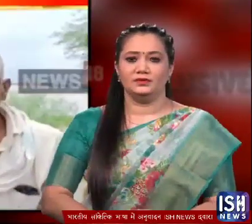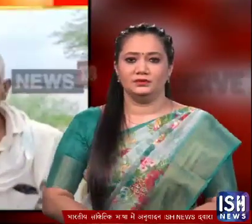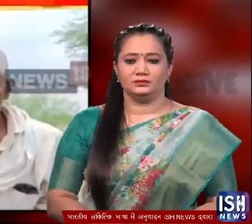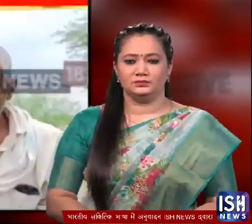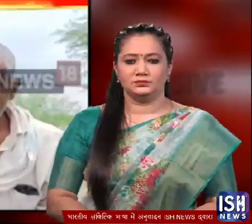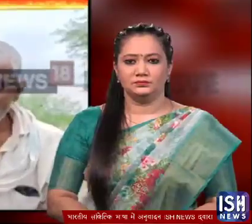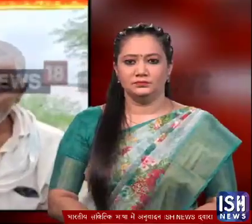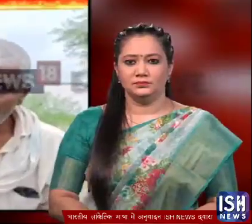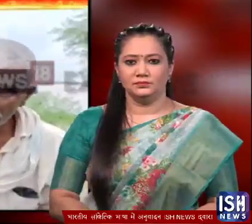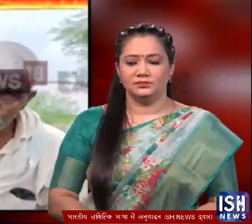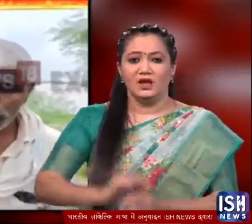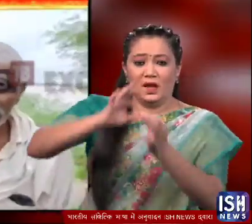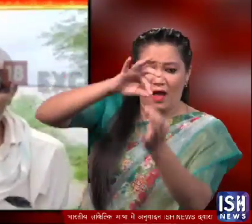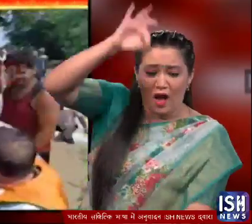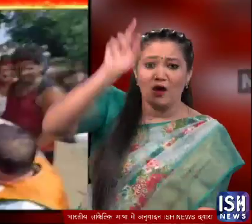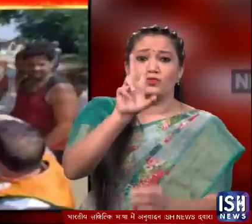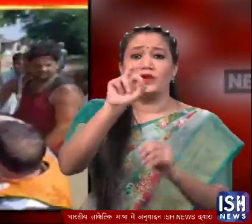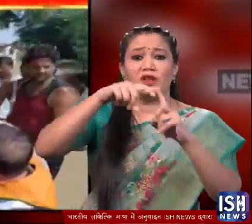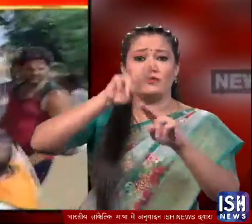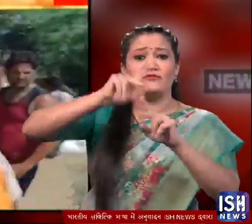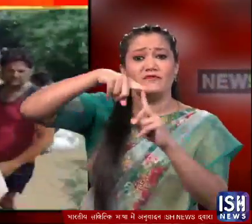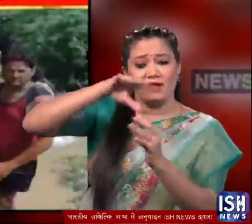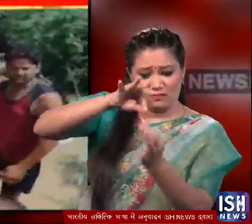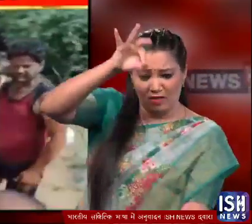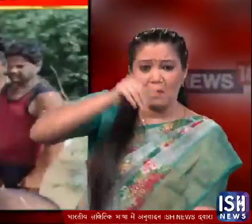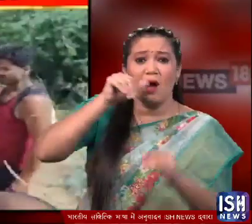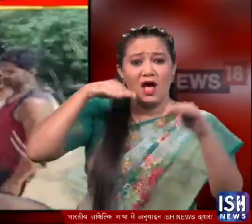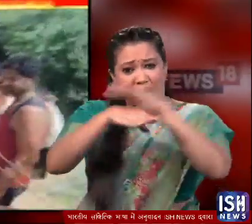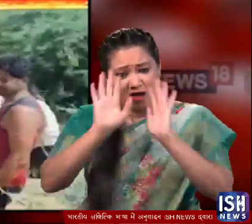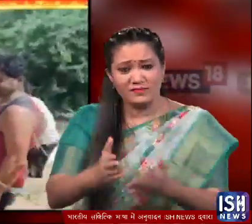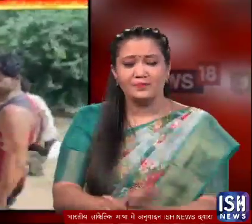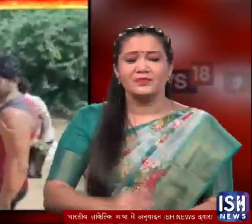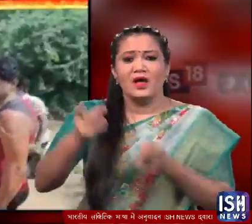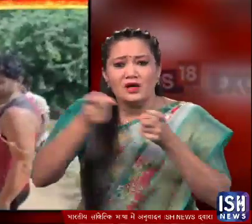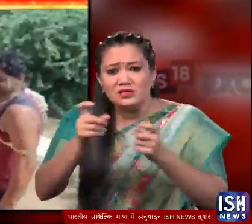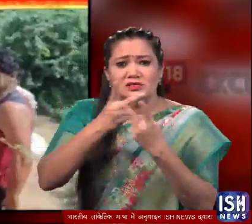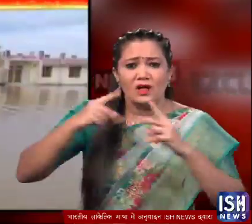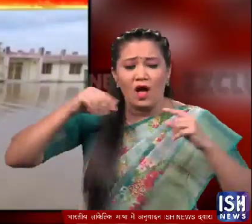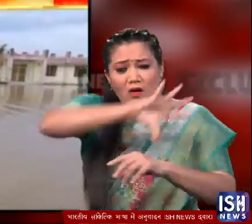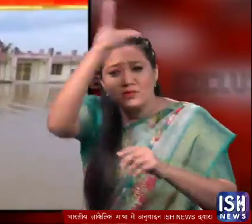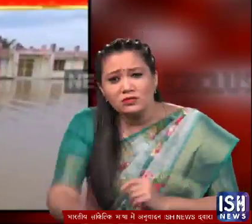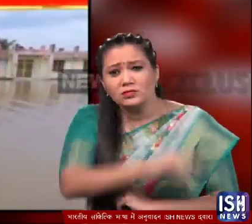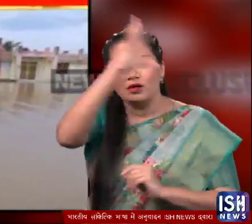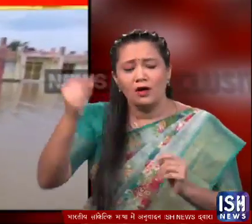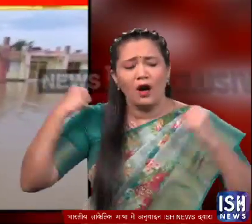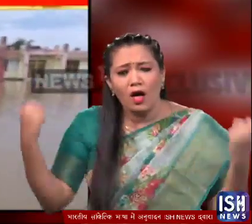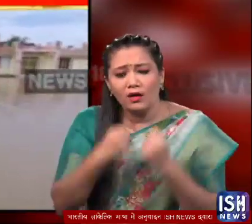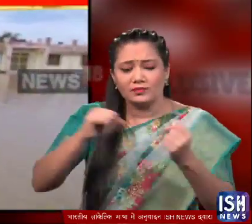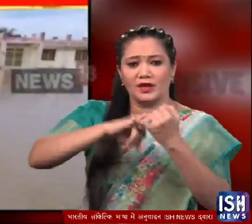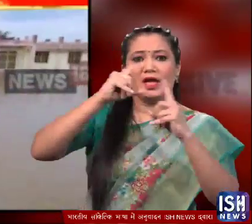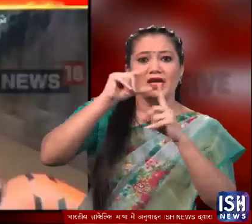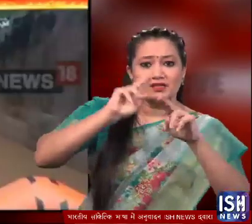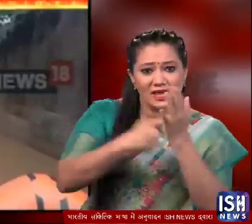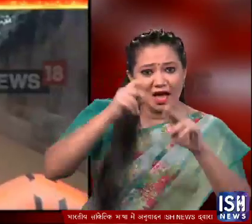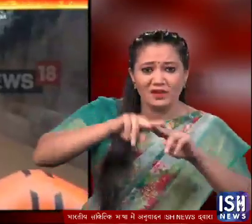कम से कम 20 फुट हमारे घर पे पानी ऊपर है। हालात इतने खराब हैं कि प्रशासन दिन रात रेस्क्यू करने में लगा है। जहां एसडीआरएफ मोटर बोट ले